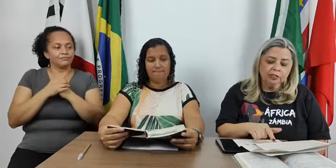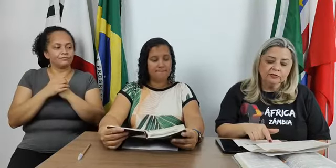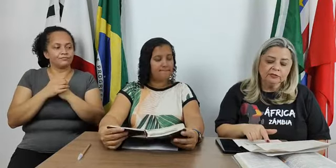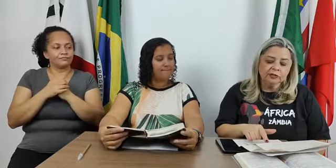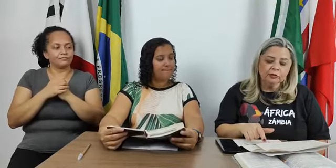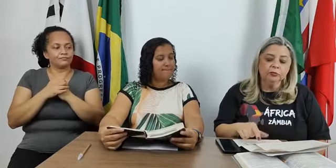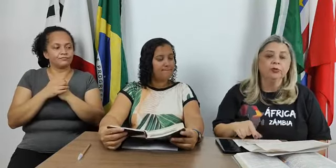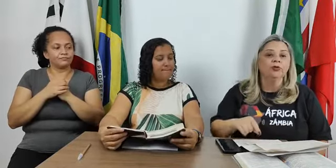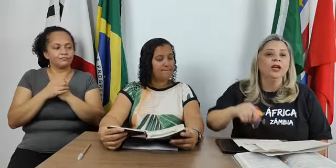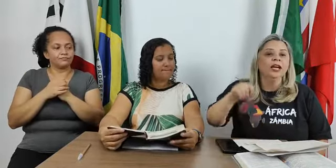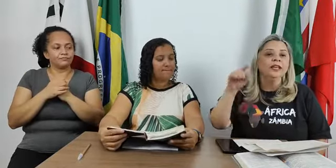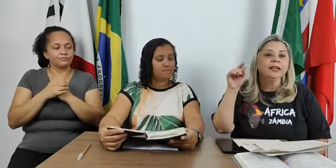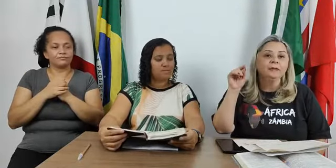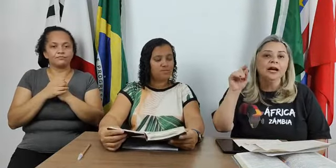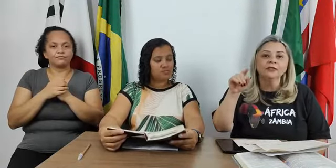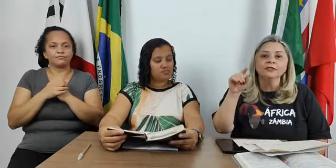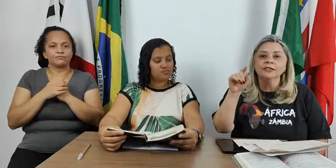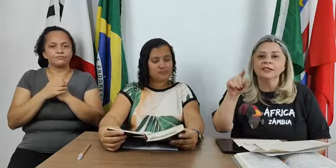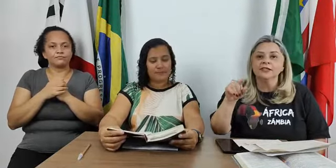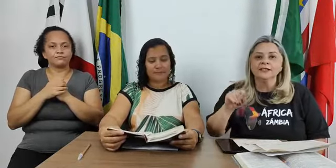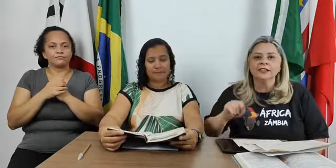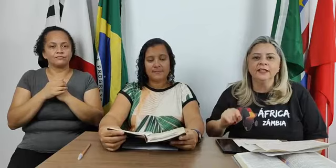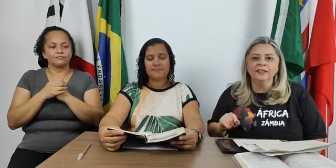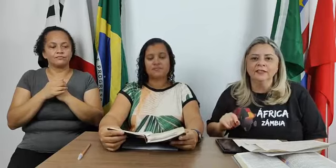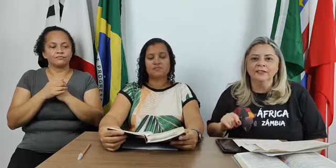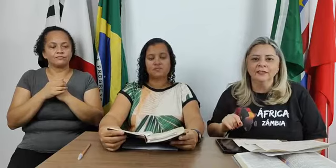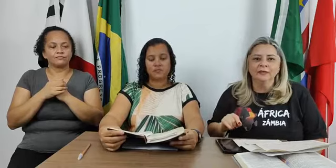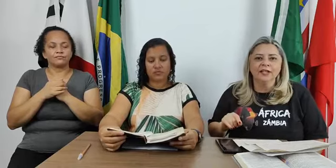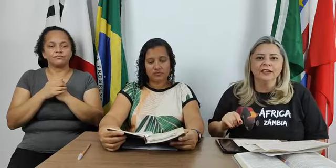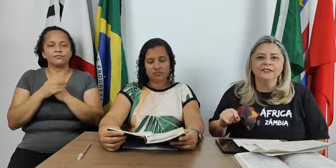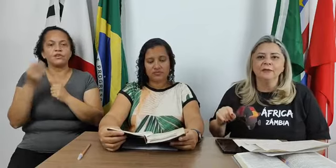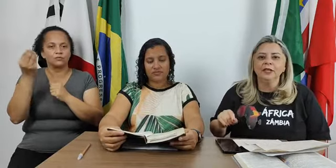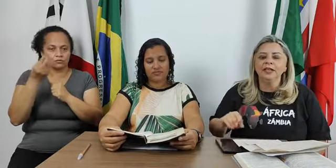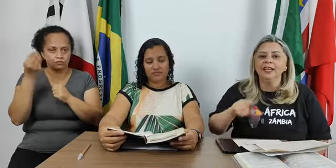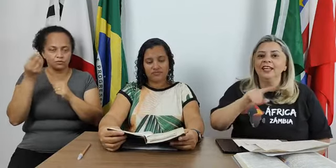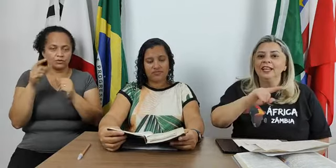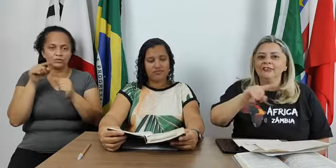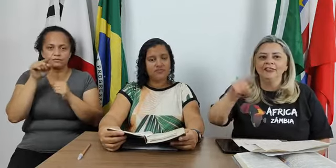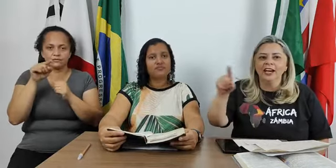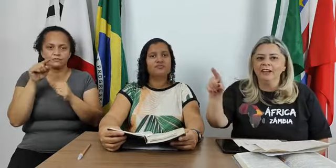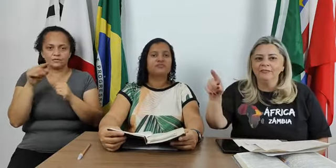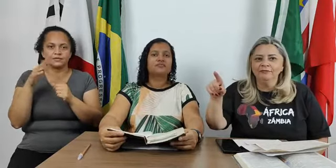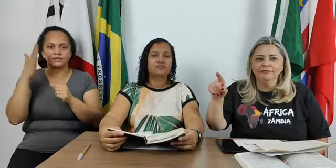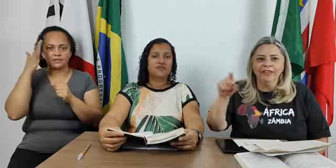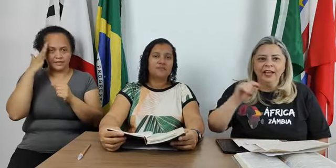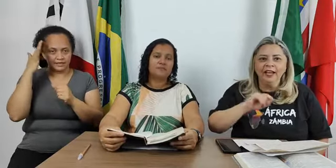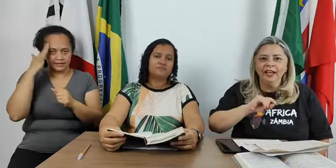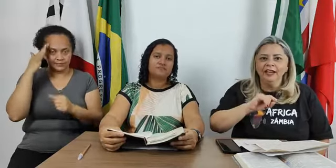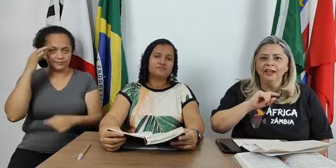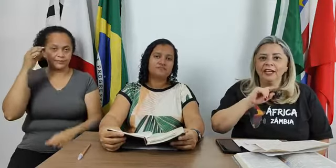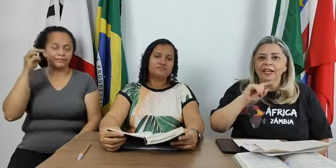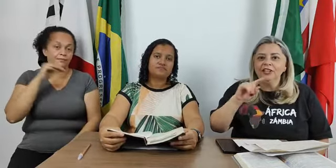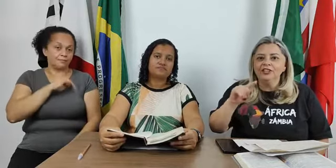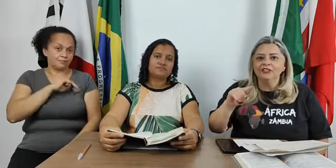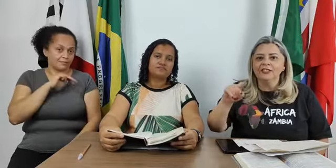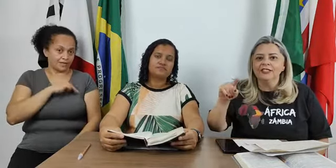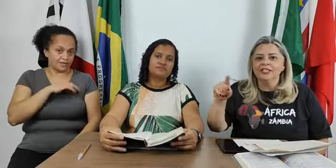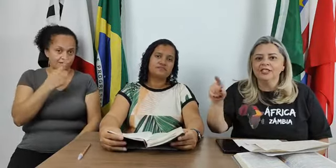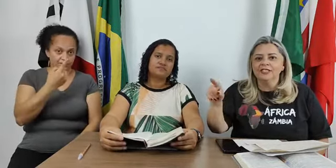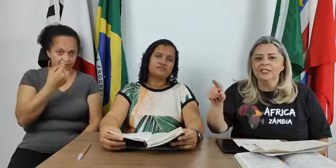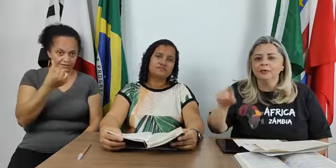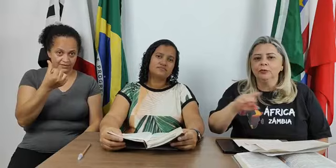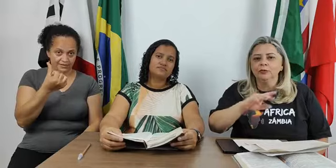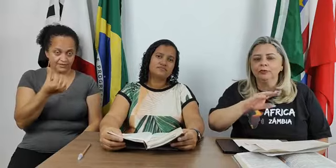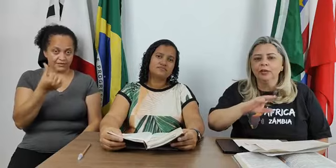eu os envio ao mundo. Entra Marcos 16:15, porque ele sabia que ele ia enviar, né? E de